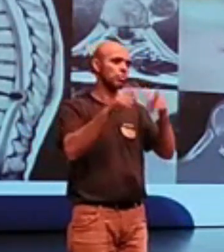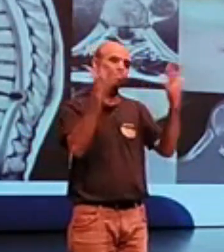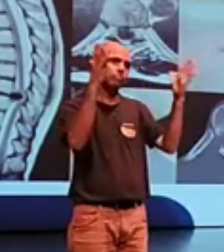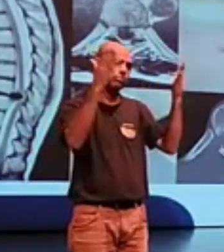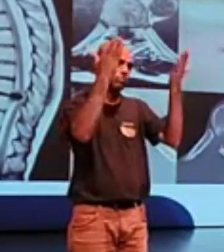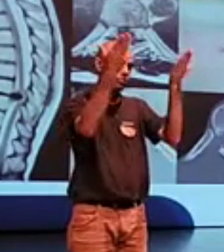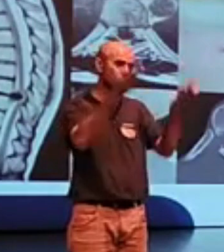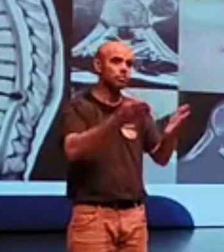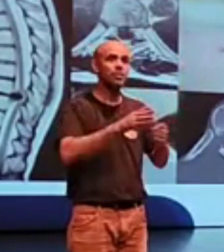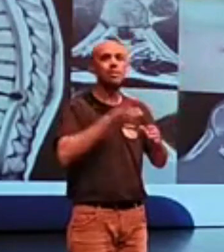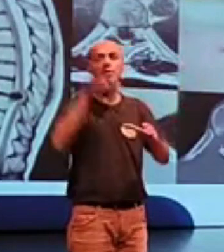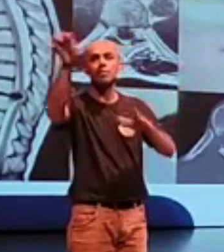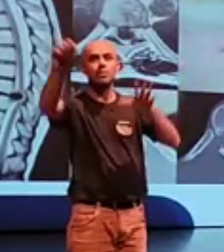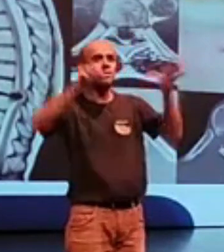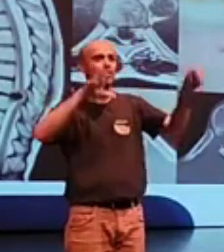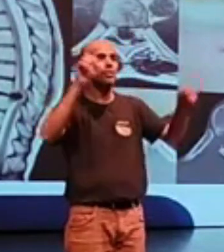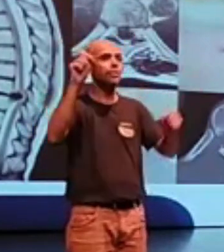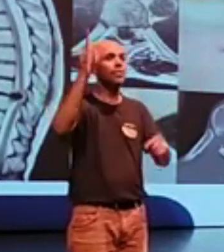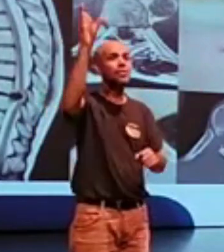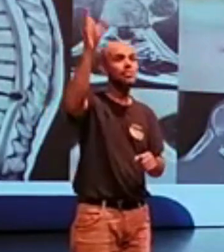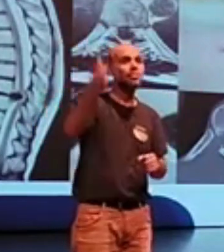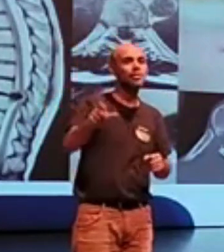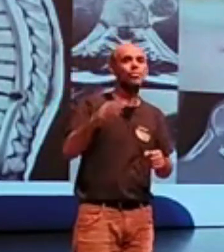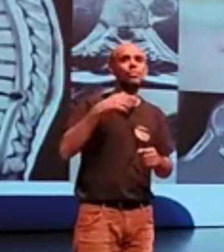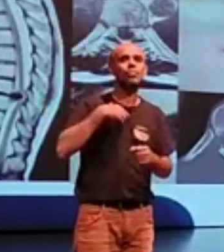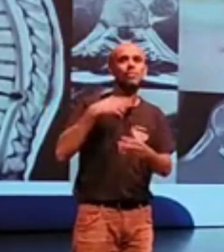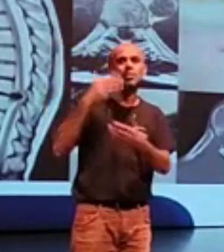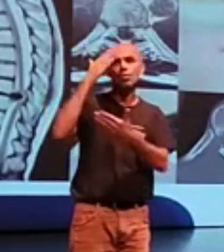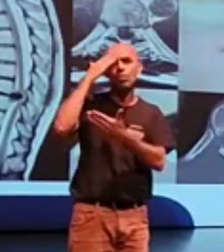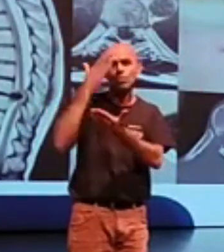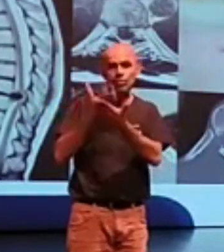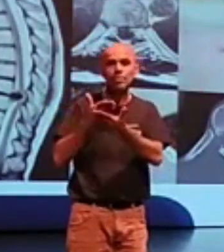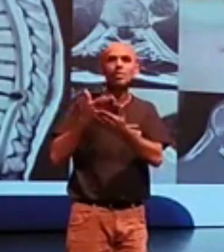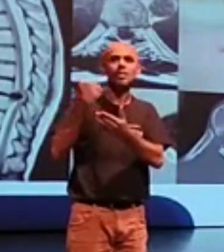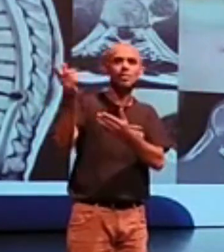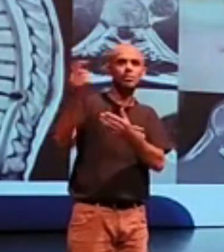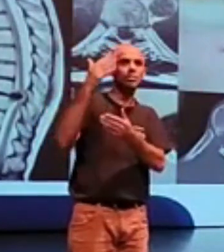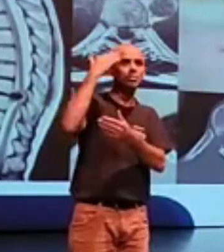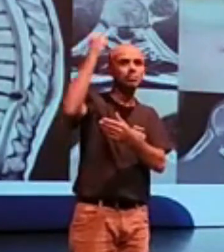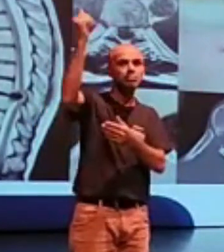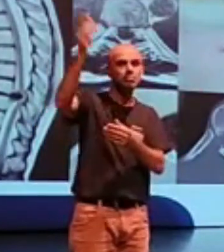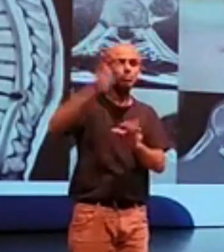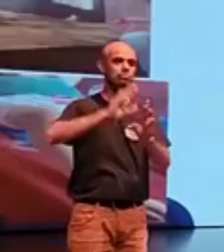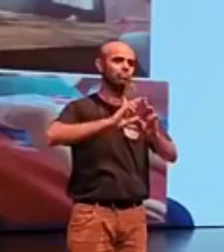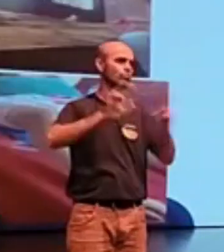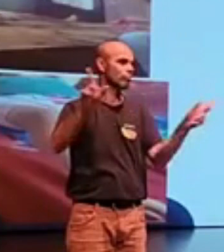Mas busquem quem são as pessoas que vocês estão desejando essa opinião.